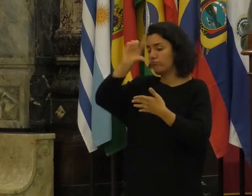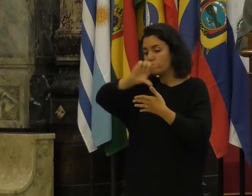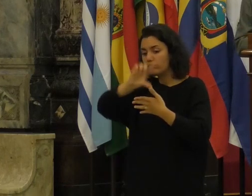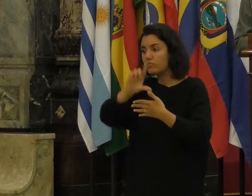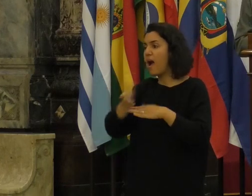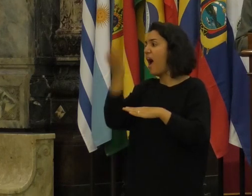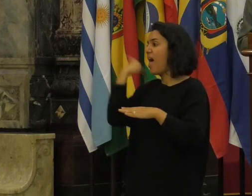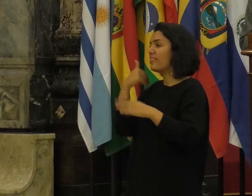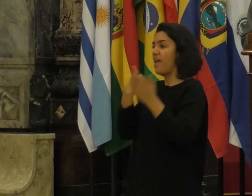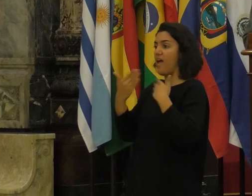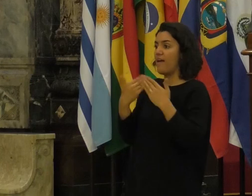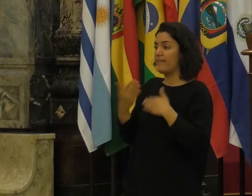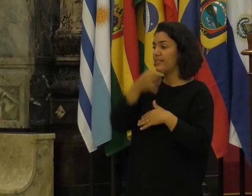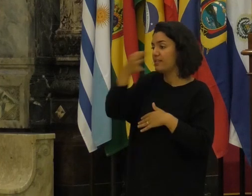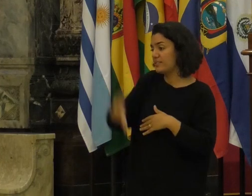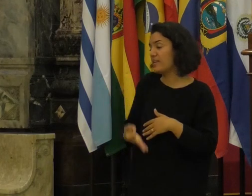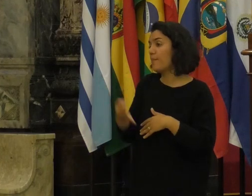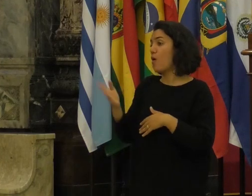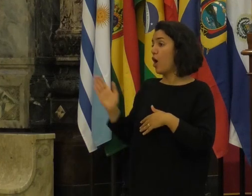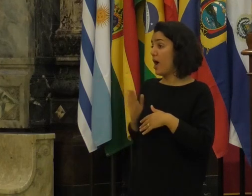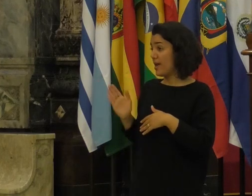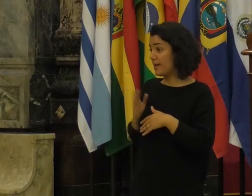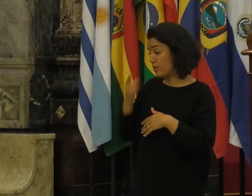que ya habíamos hablado, que es el económico.